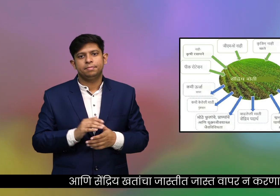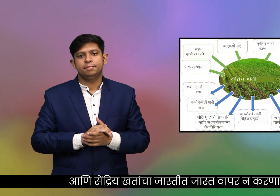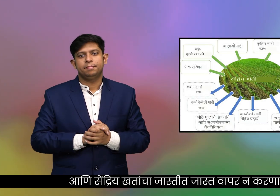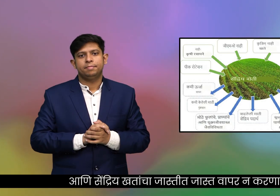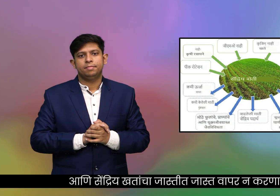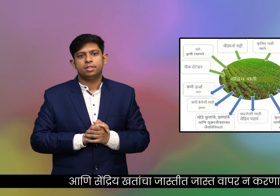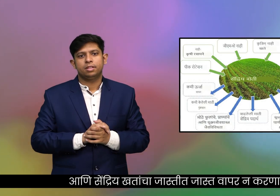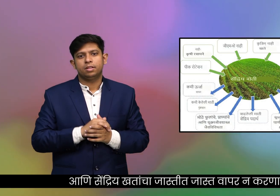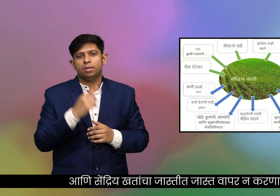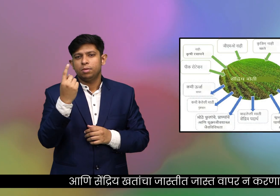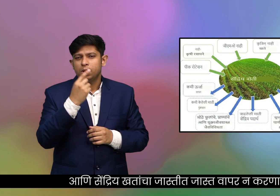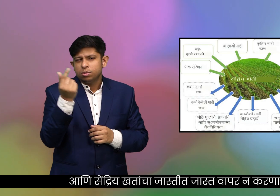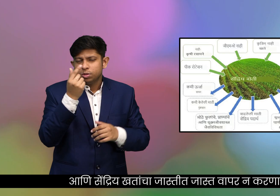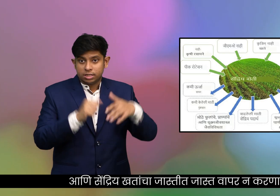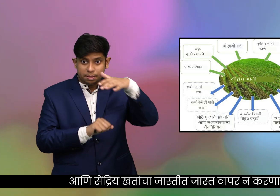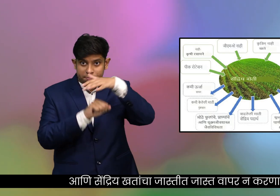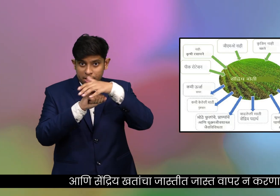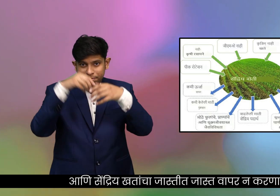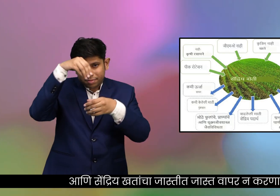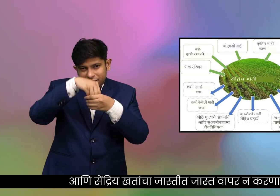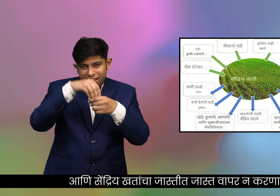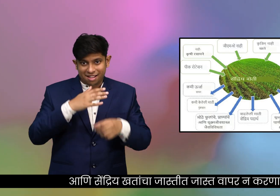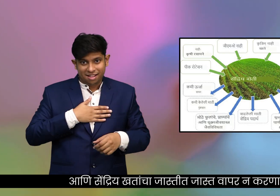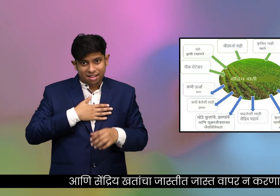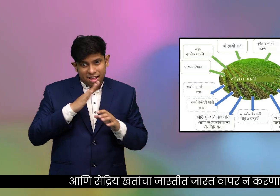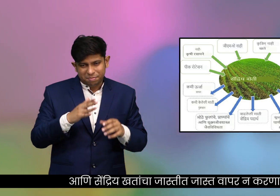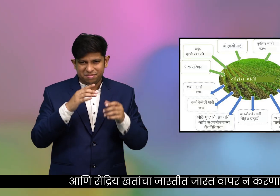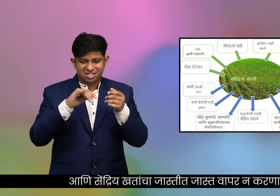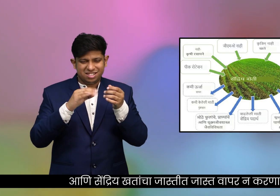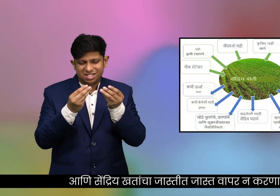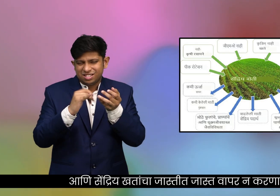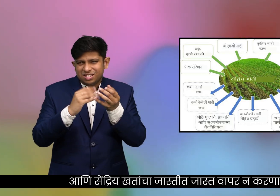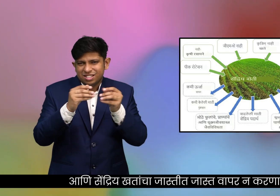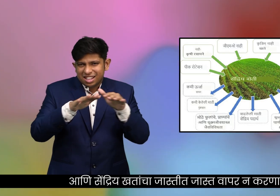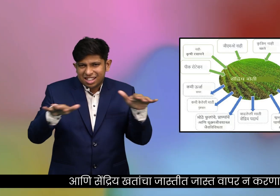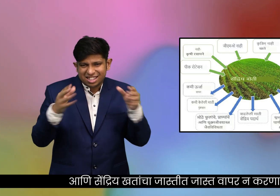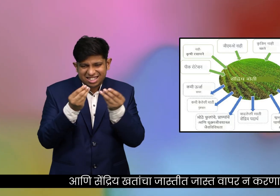आणि सेंद्रिय खतांचा जास्तीत जास्त वापर न करणारी पद्धत.